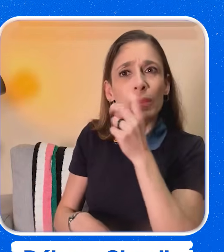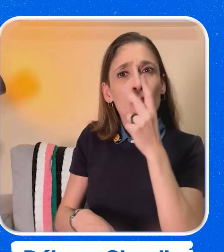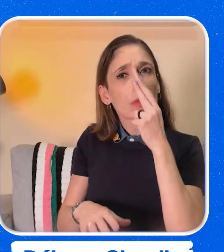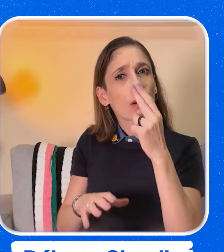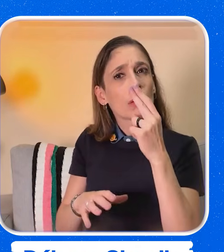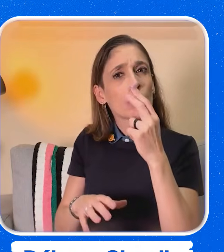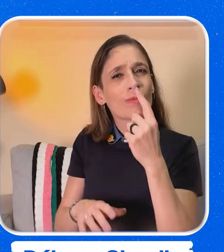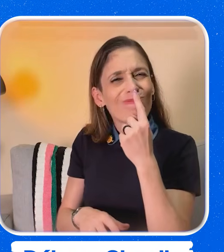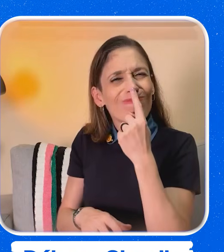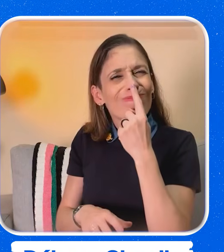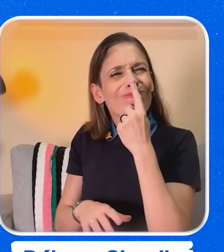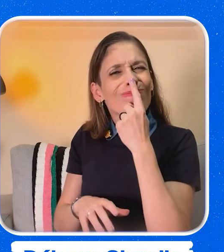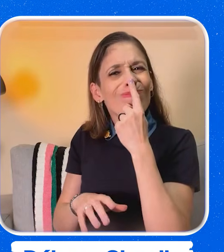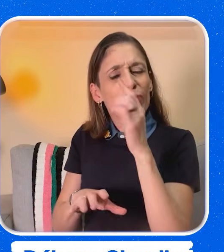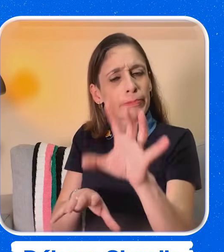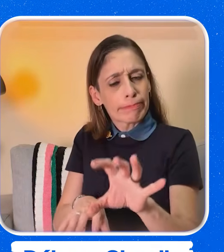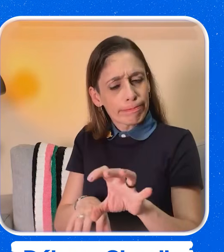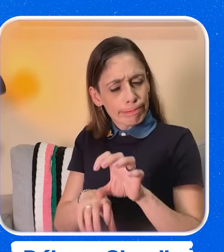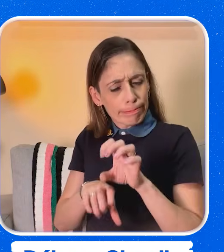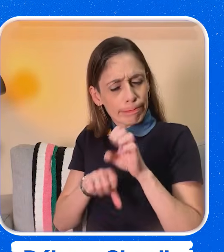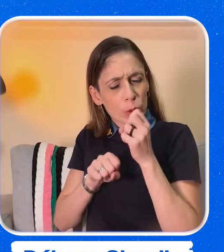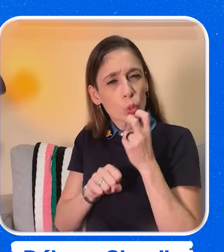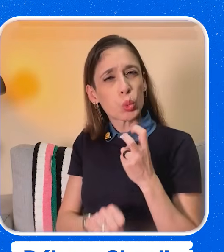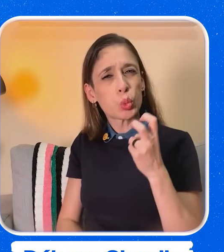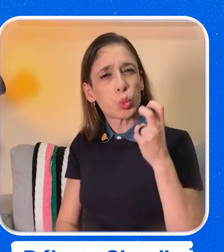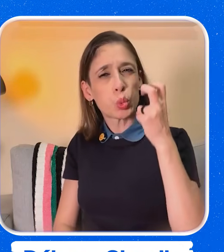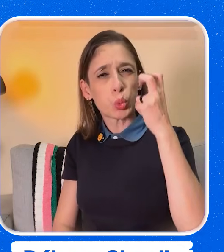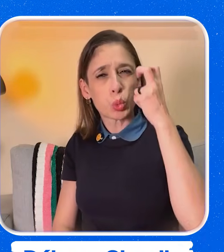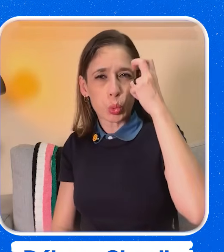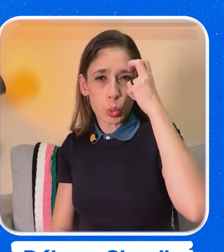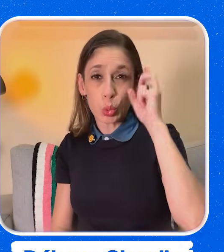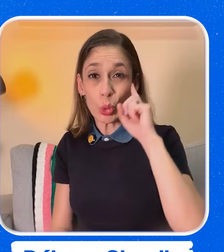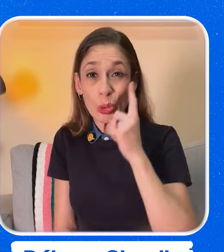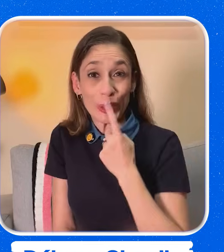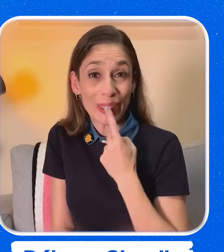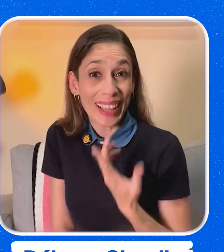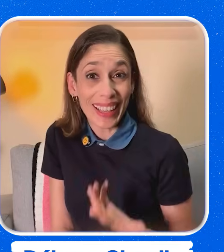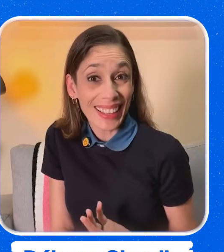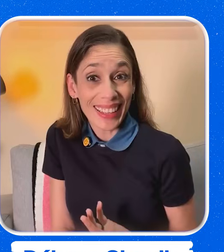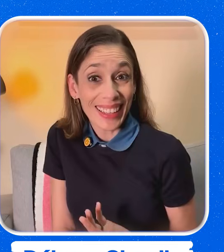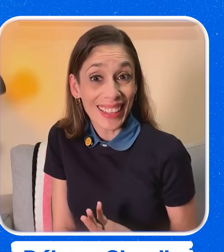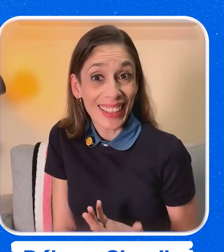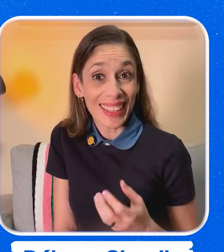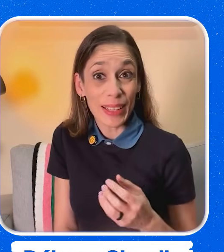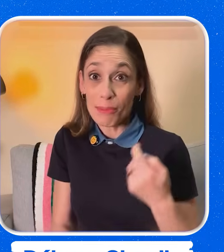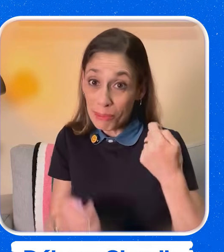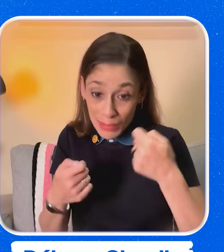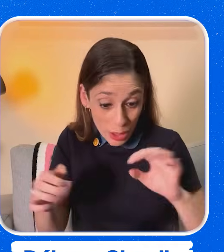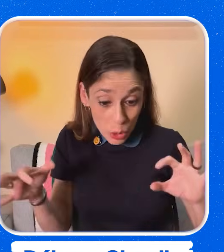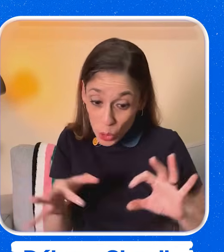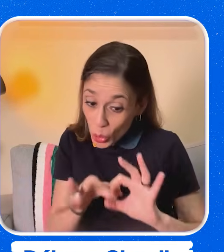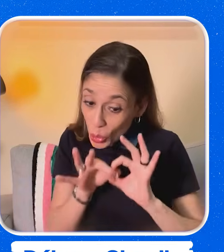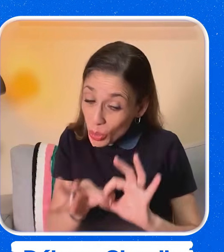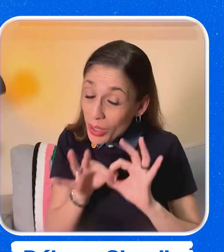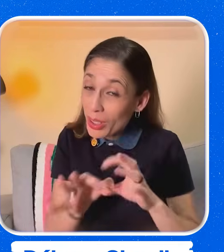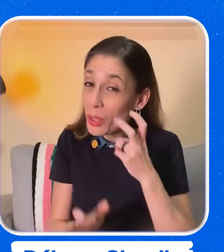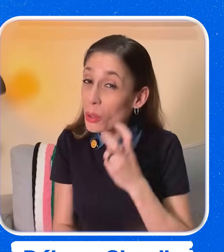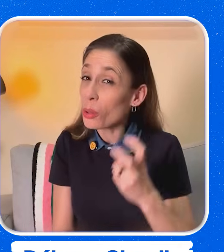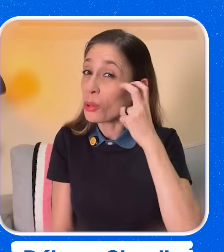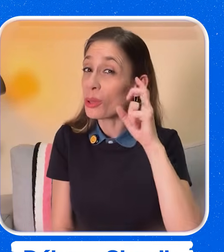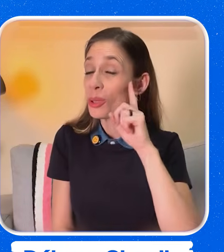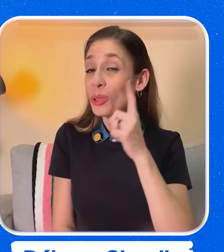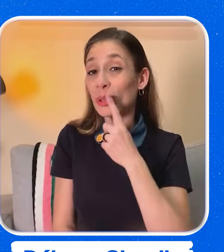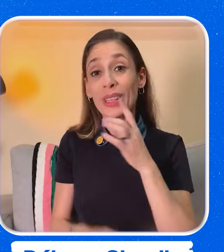cultura. Porque se você não se conectar com a cultura, você não vai, Sim. né? Então, isso